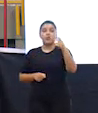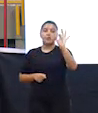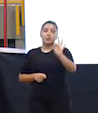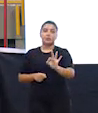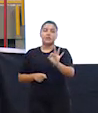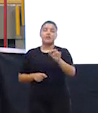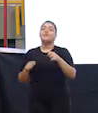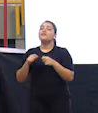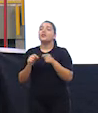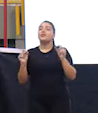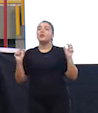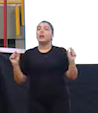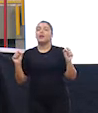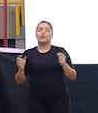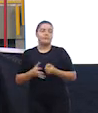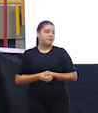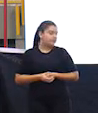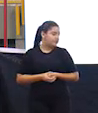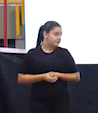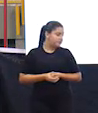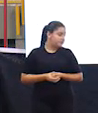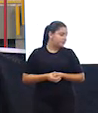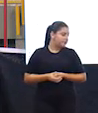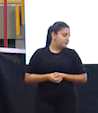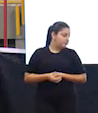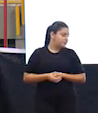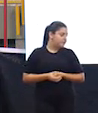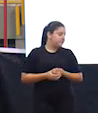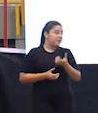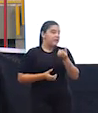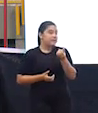52%, o que é que eu vou fazer? A metade